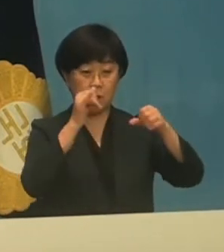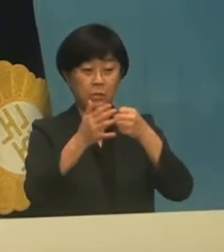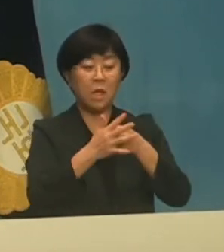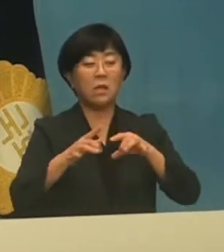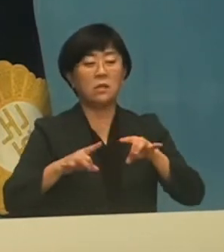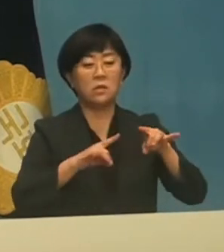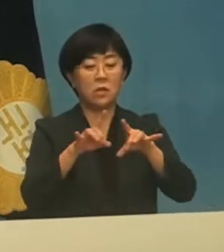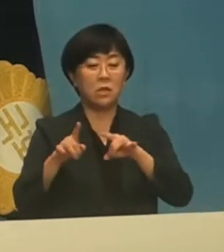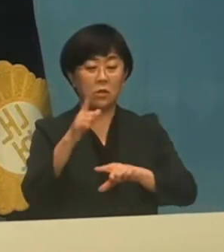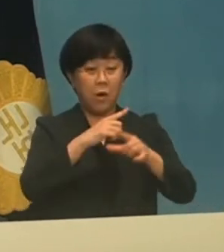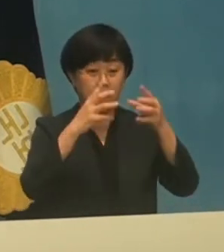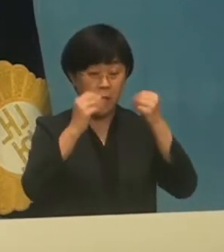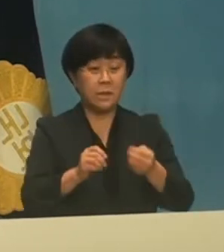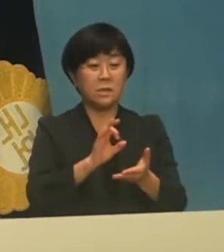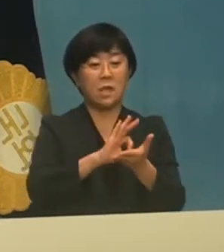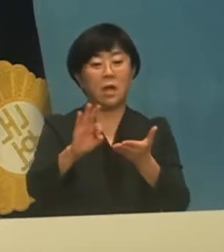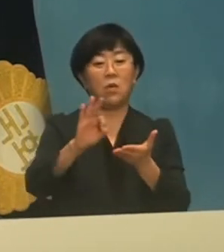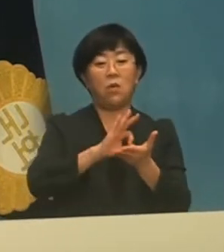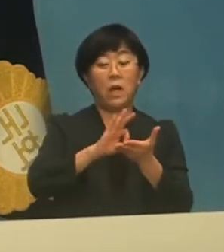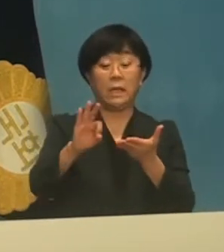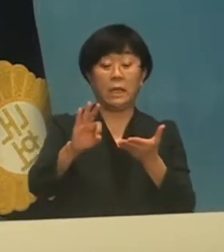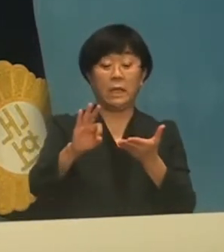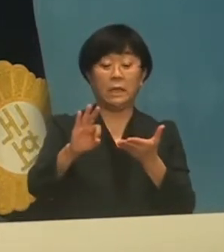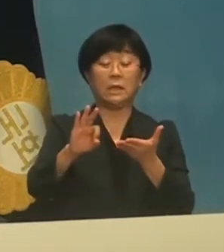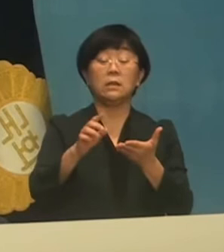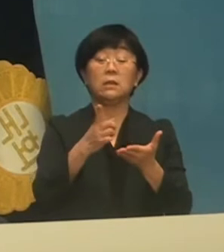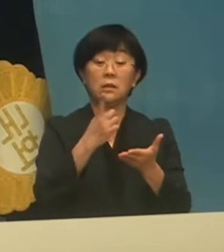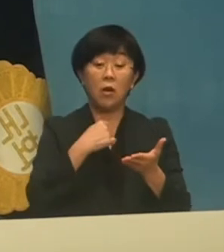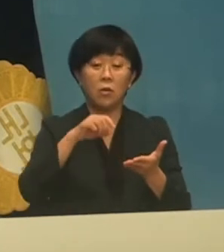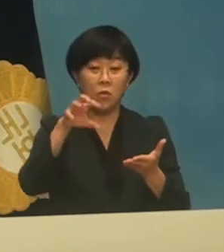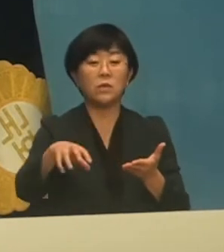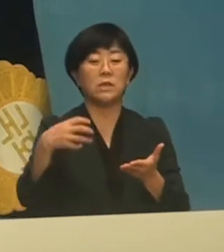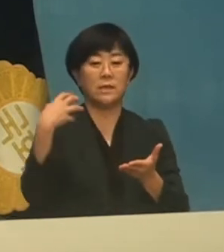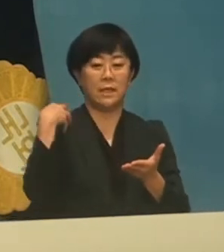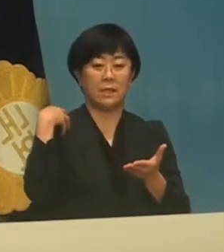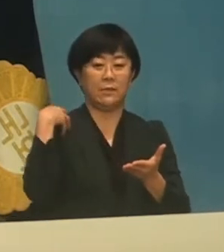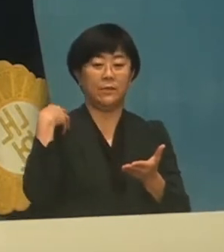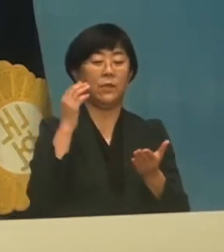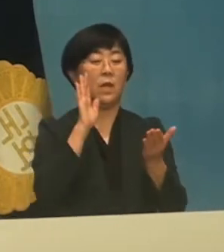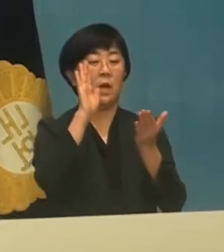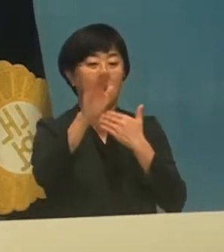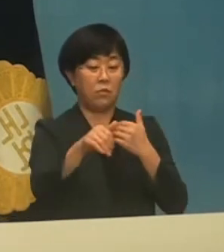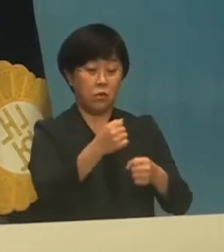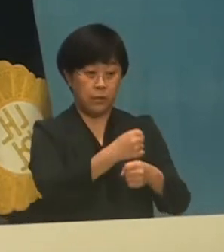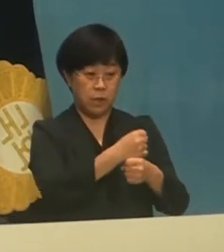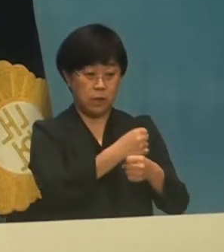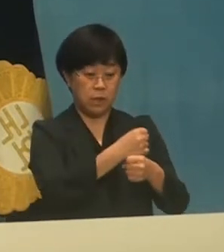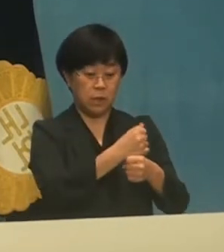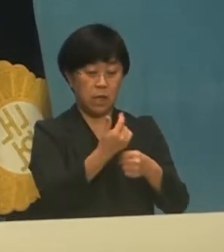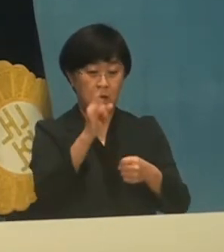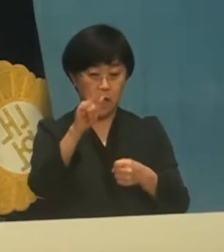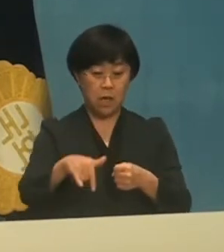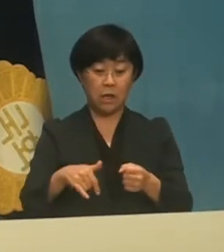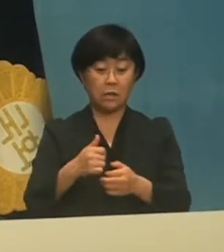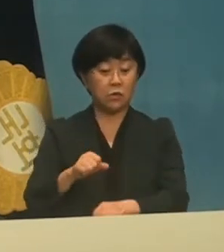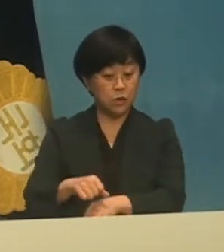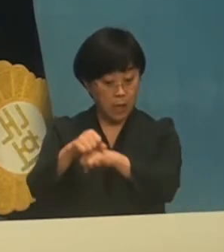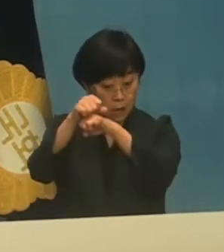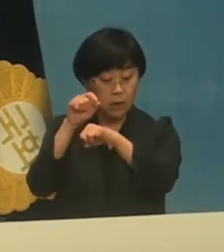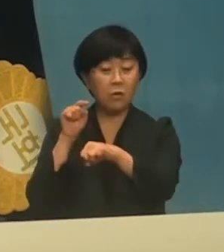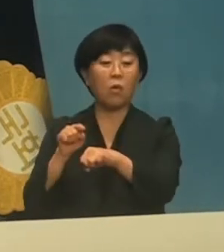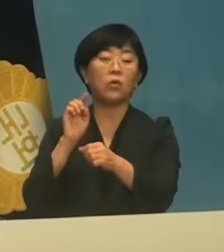더 많이 써왔던 지역이 더 많은 책임을 져야 되는 것이 아닌가? 앞으로 생산될 고준위 핵폐기물은 어떻게 해야 할